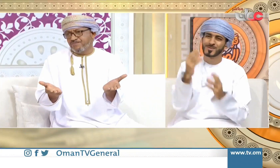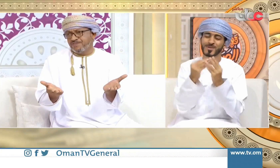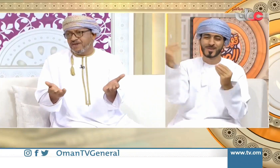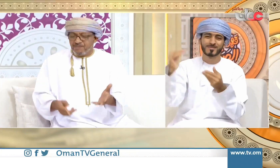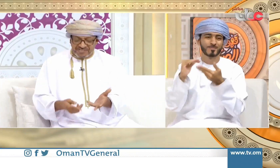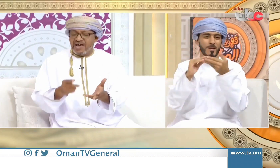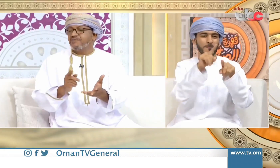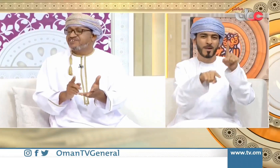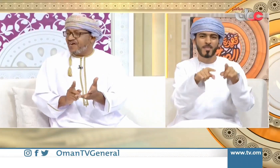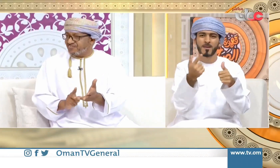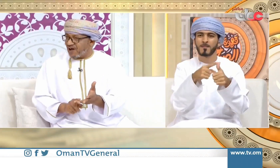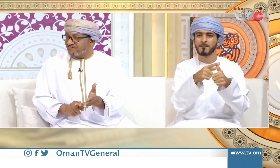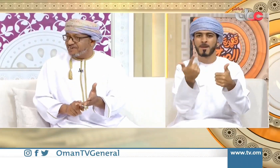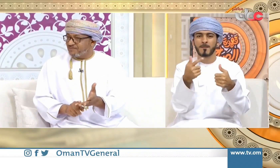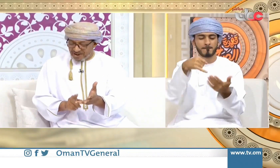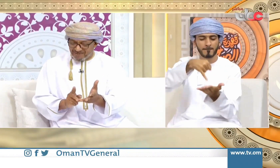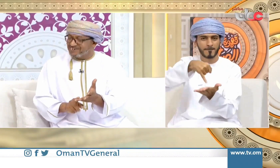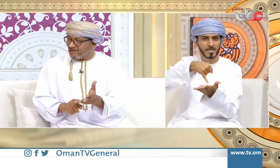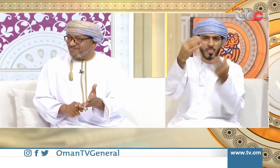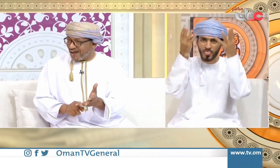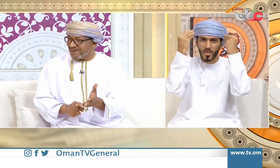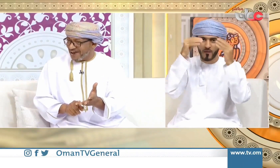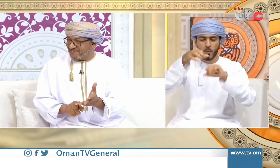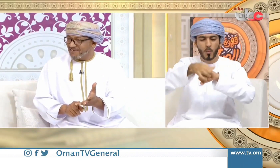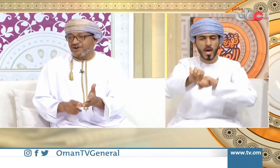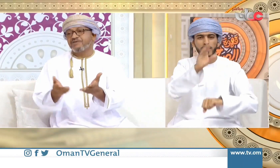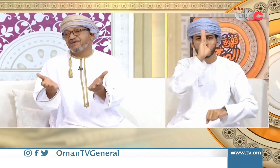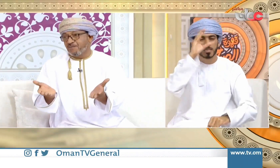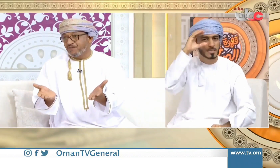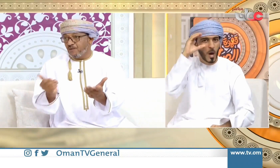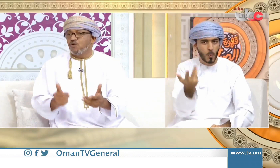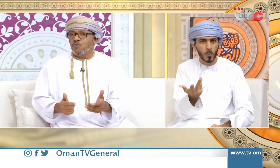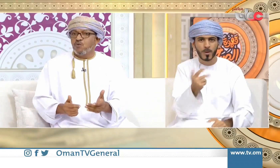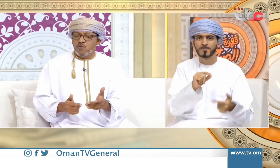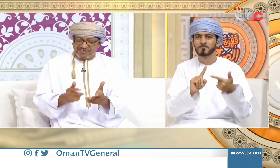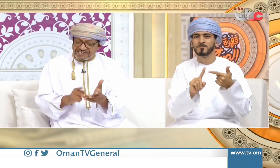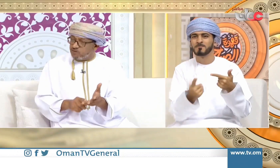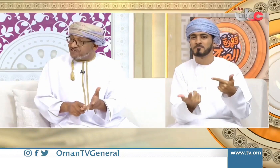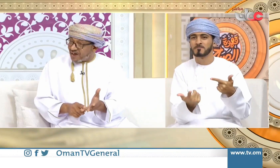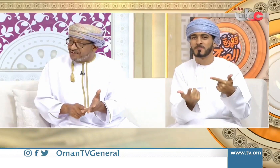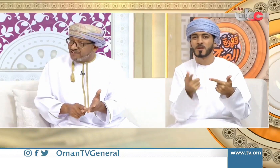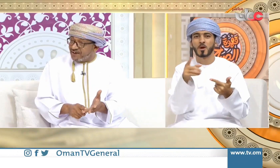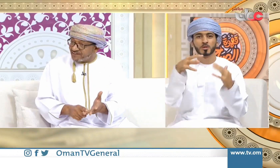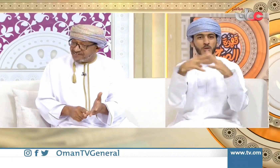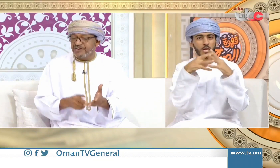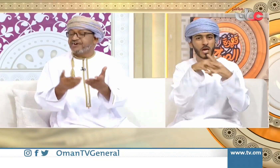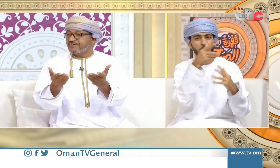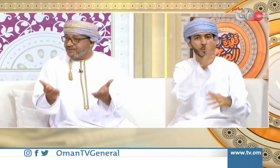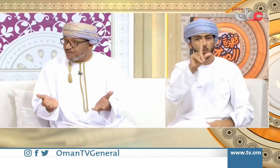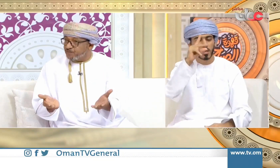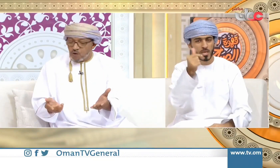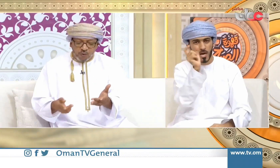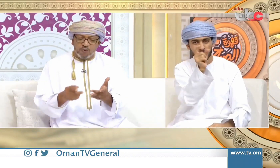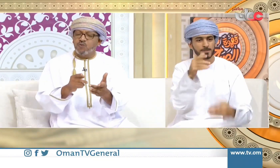الدعم مثل المتجر الثقافي، مثل المستوى الثقافي الأهلي قدم الدعم، وشت أبو سلطان الراهي